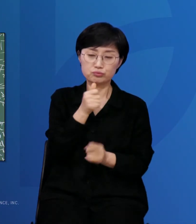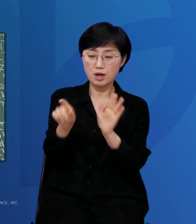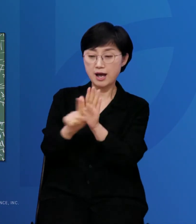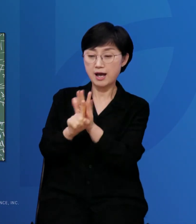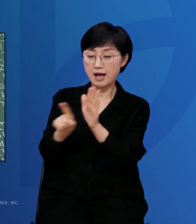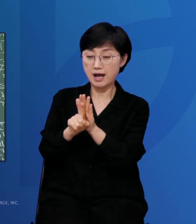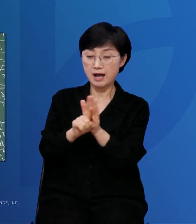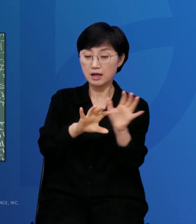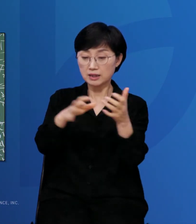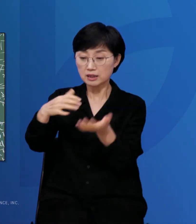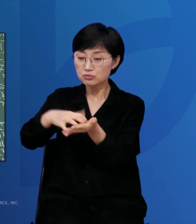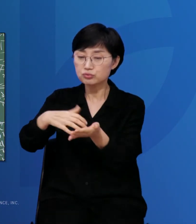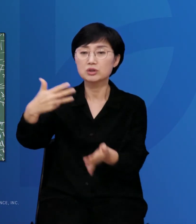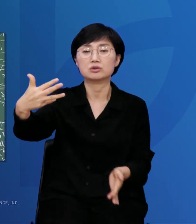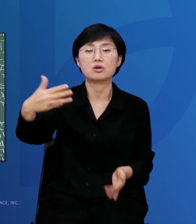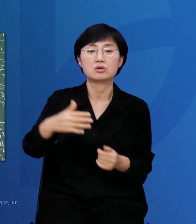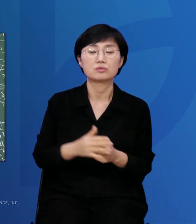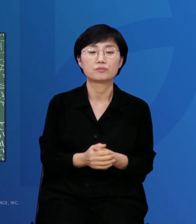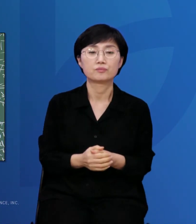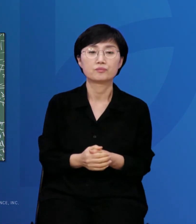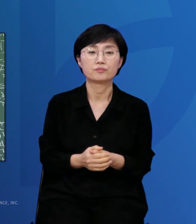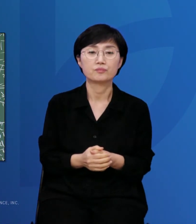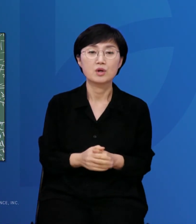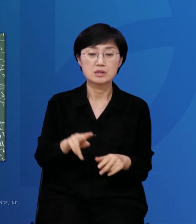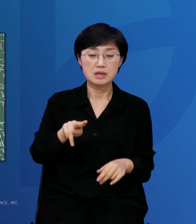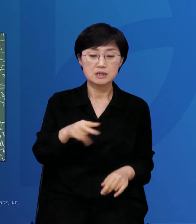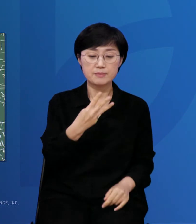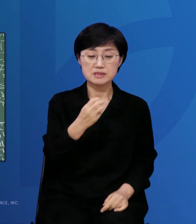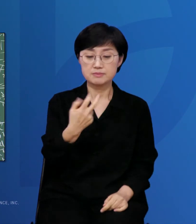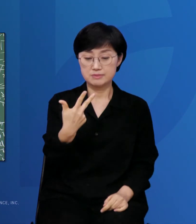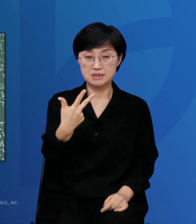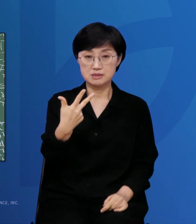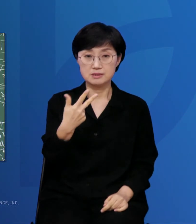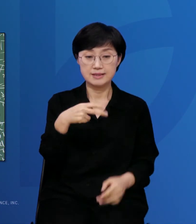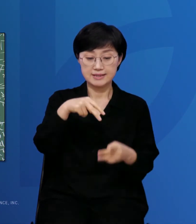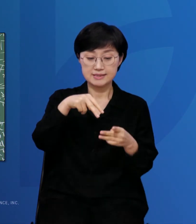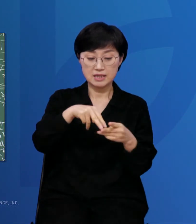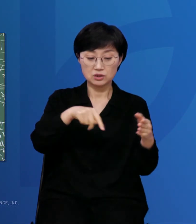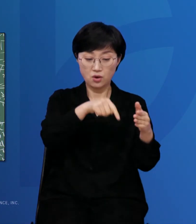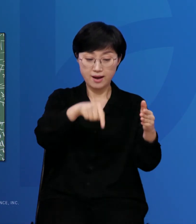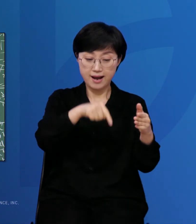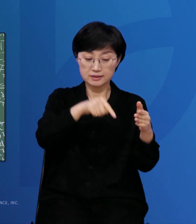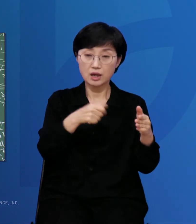237에는 이 지금 통역하는 실 지금 30개 준비하고 있어요.